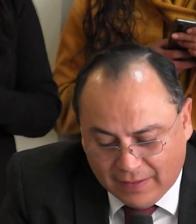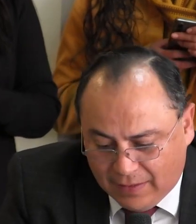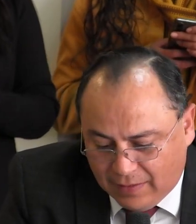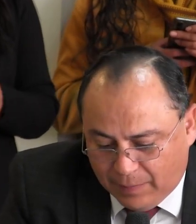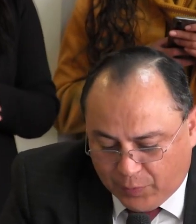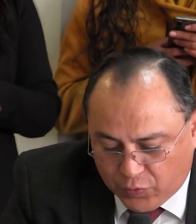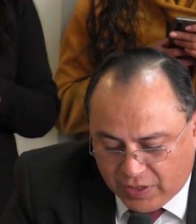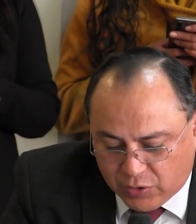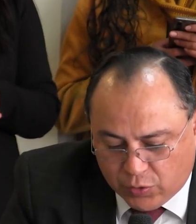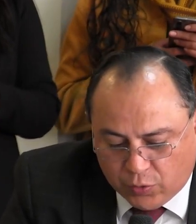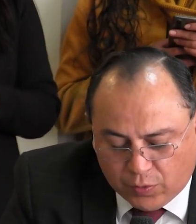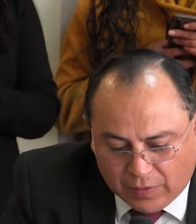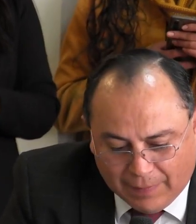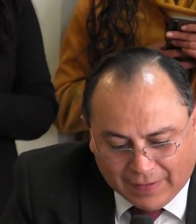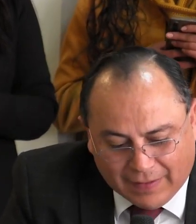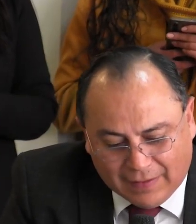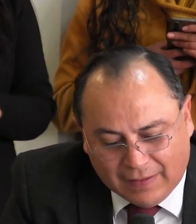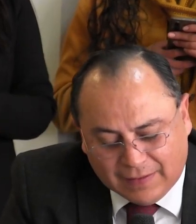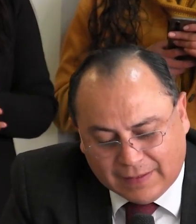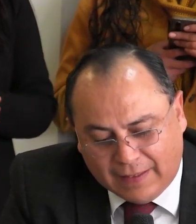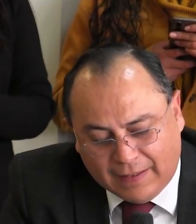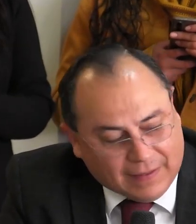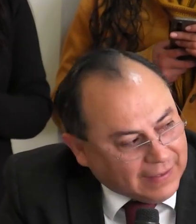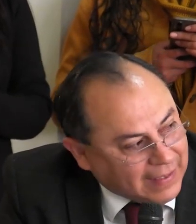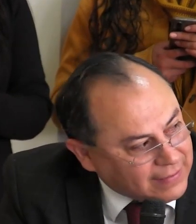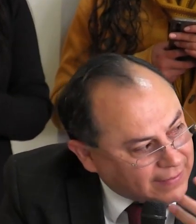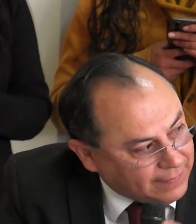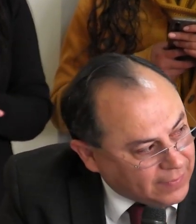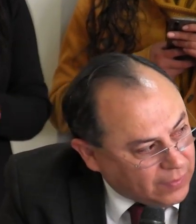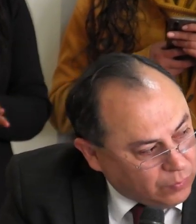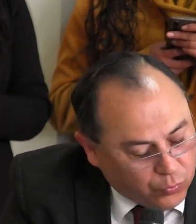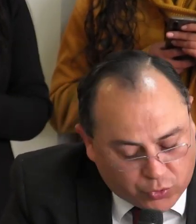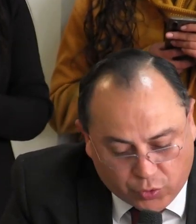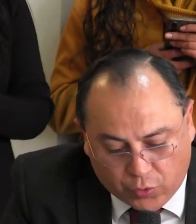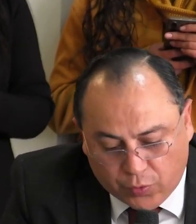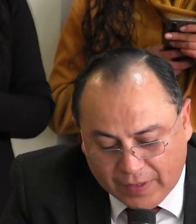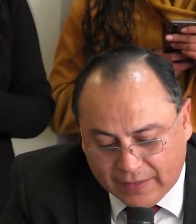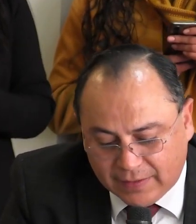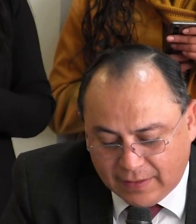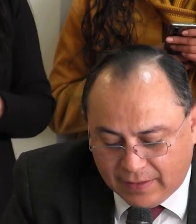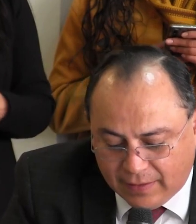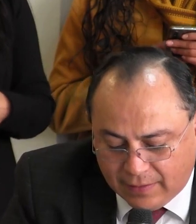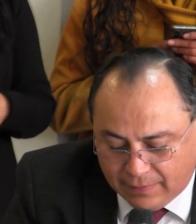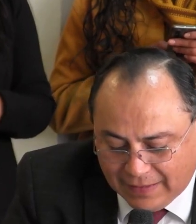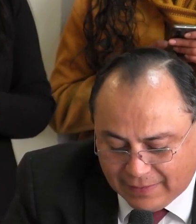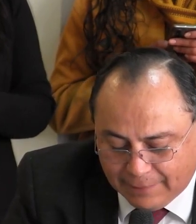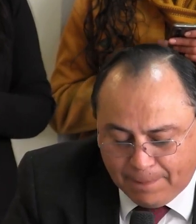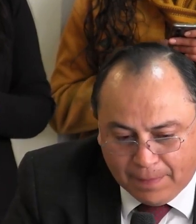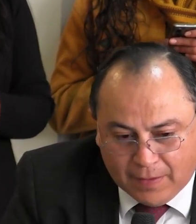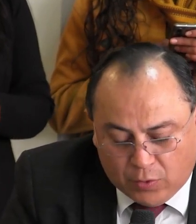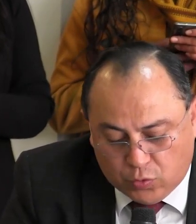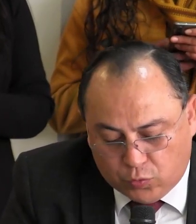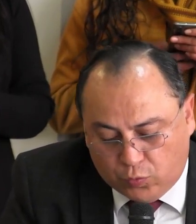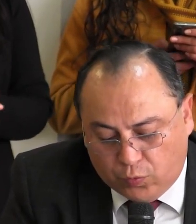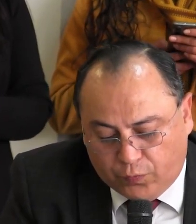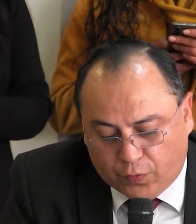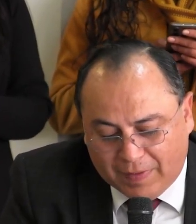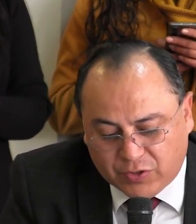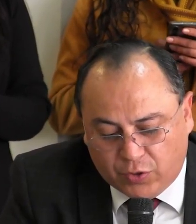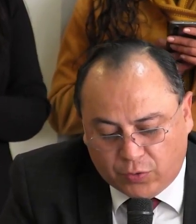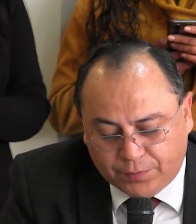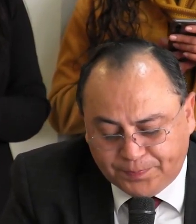parte del proceso, la verdad es que enriquece mucho este debate.